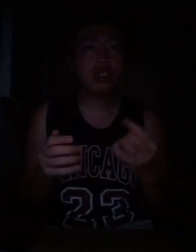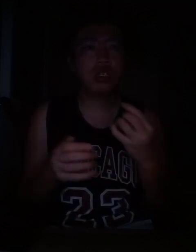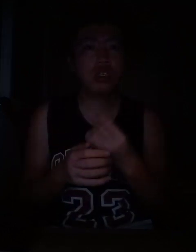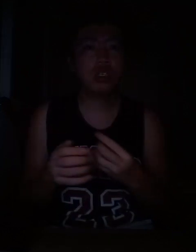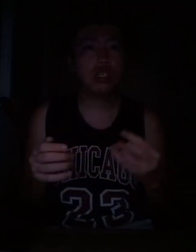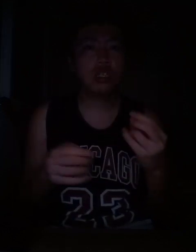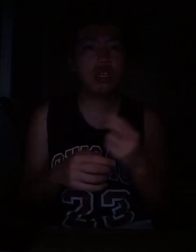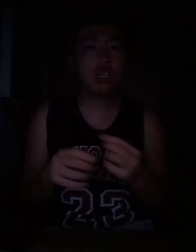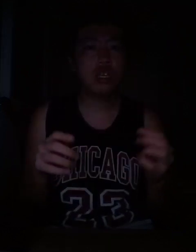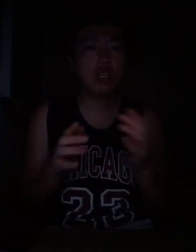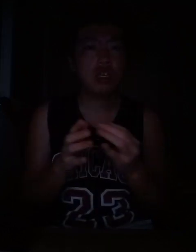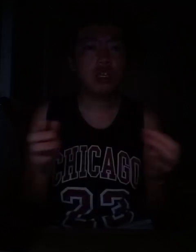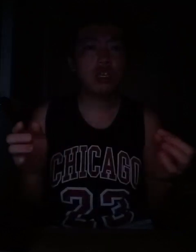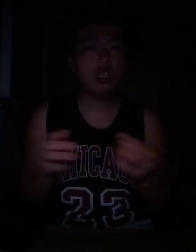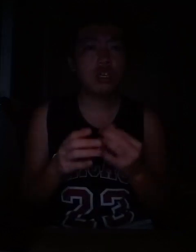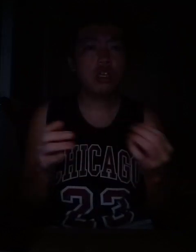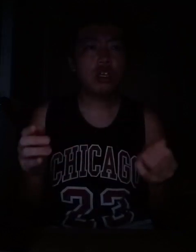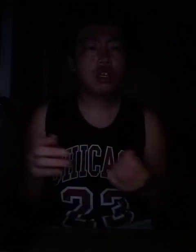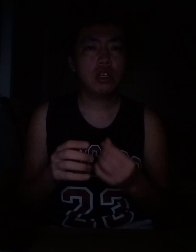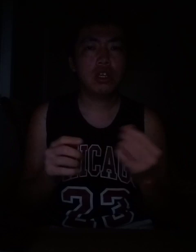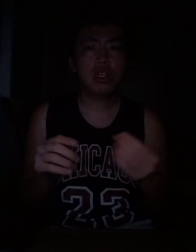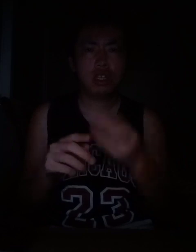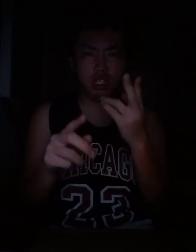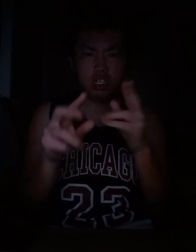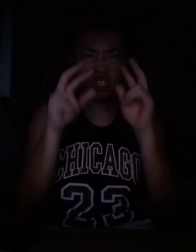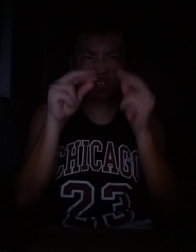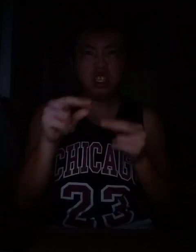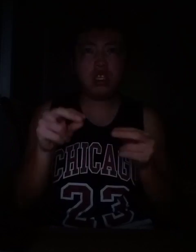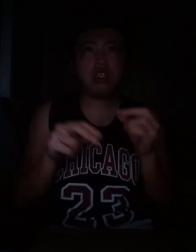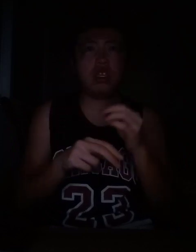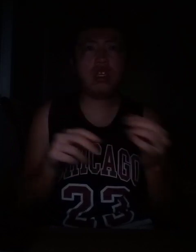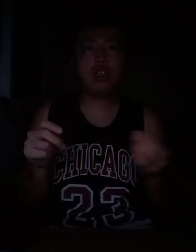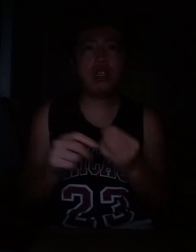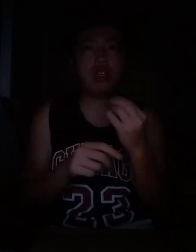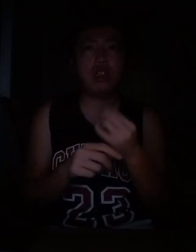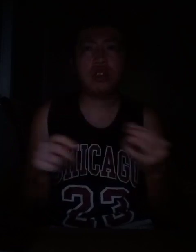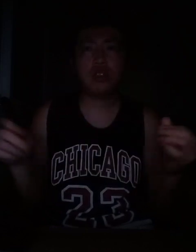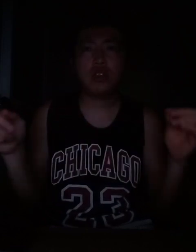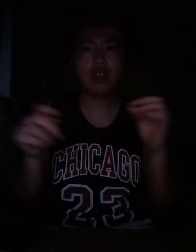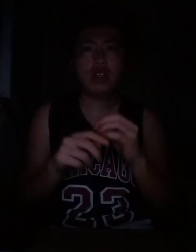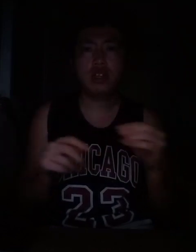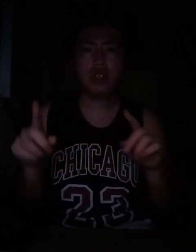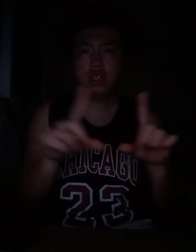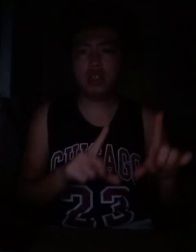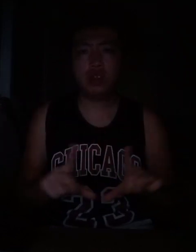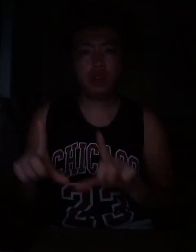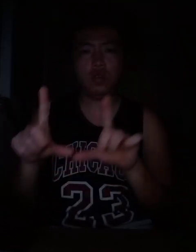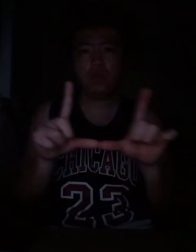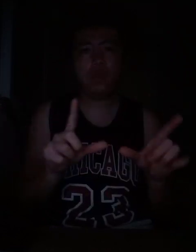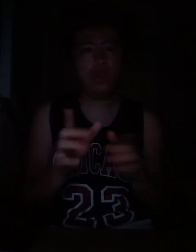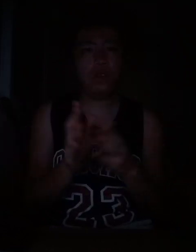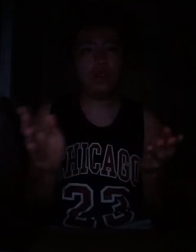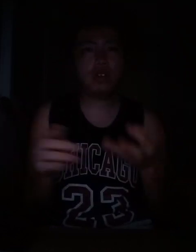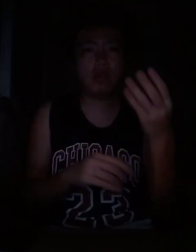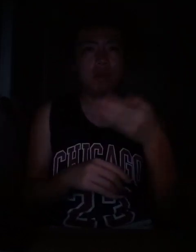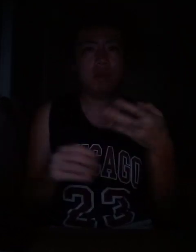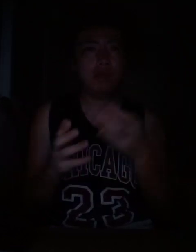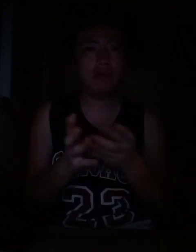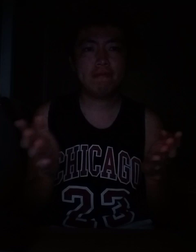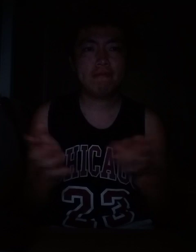잼버리 대이동이 오늘 하루로 끝이 나면서 스카우트 대원들은 새로운 장소에서 잼버리의 문화체험을